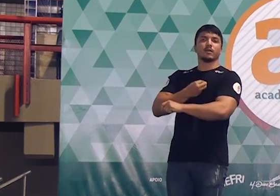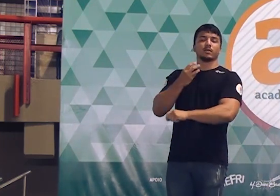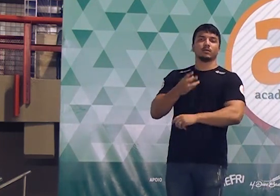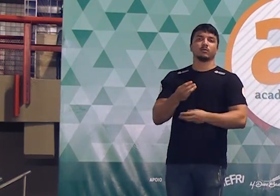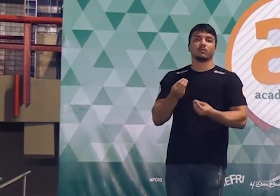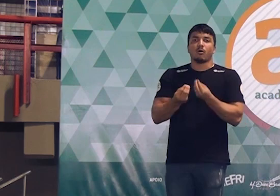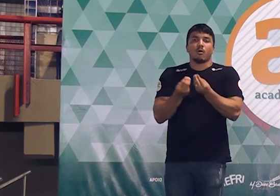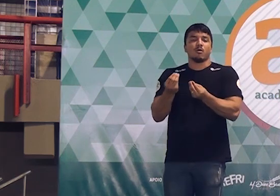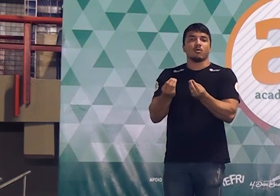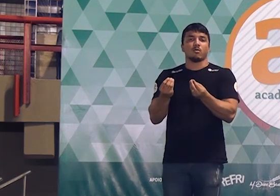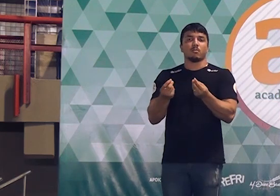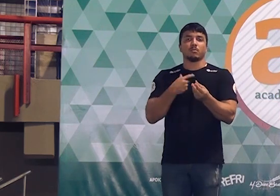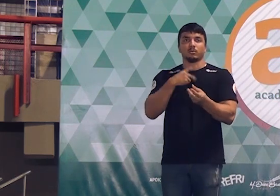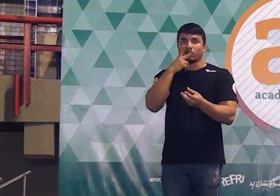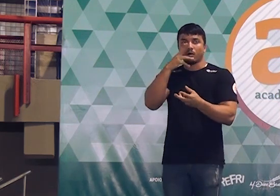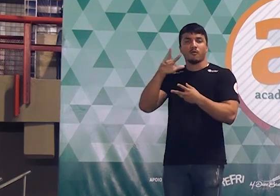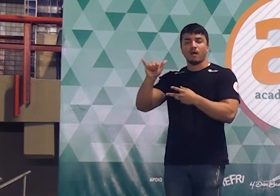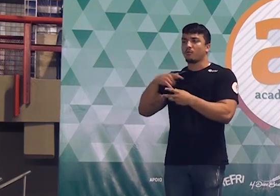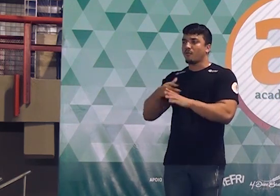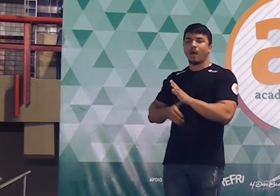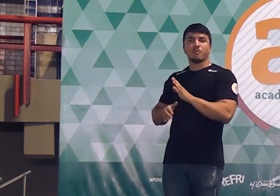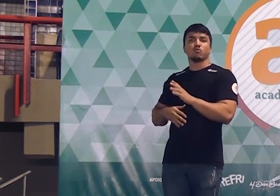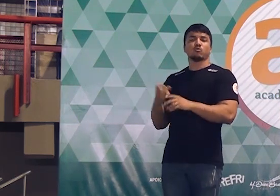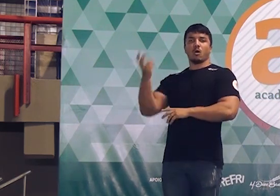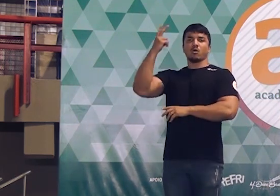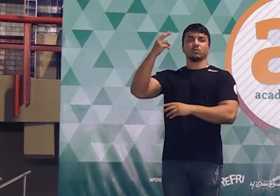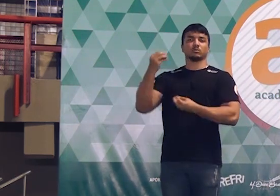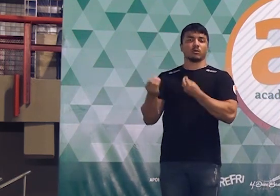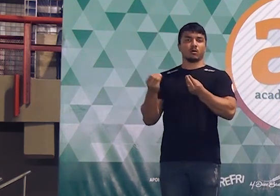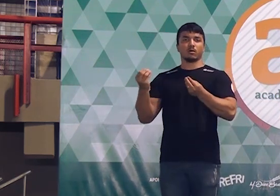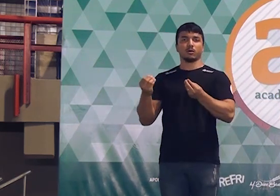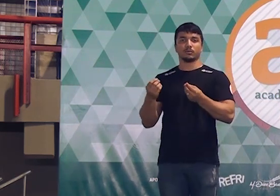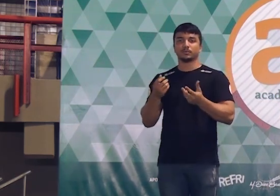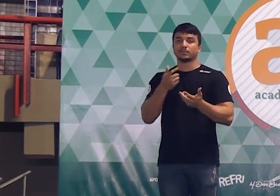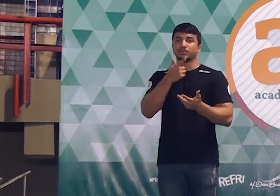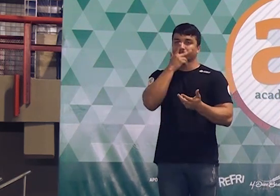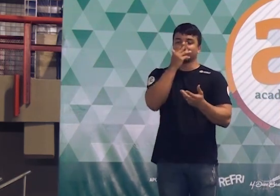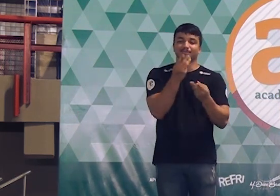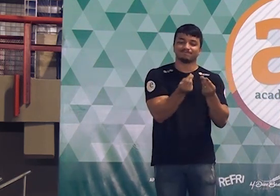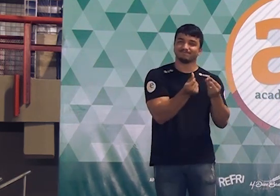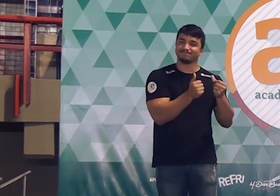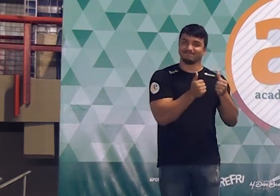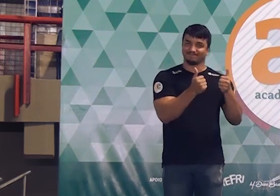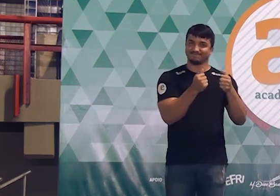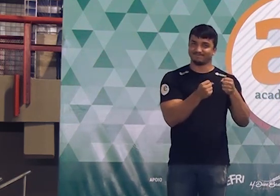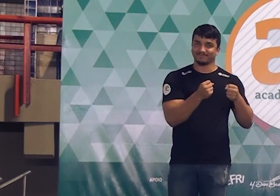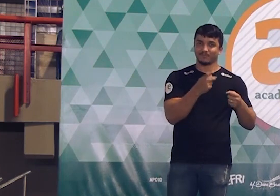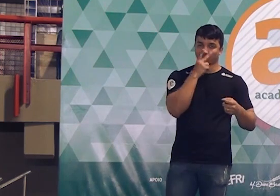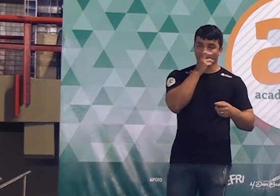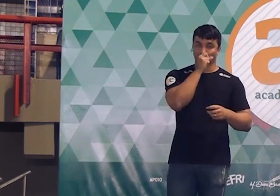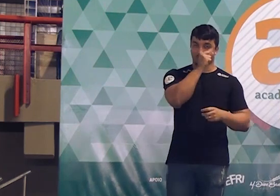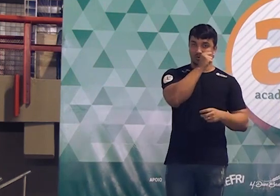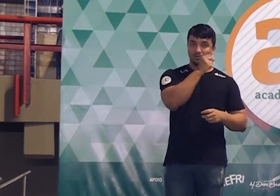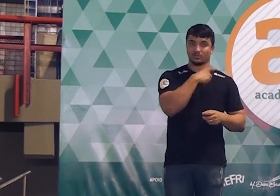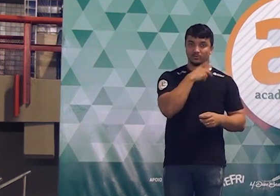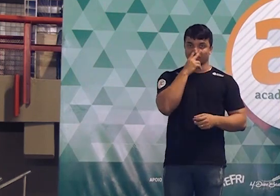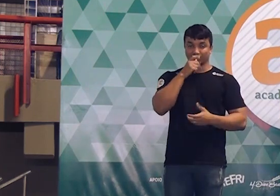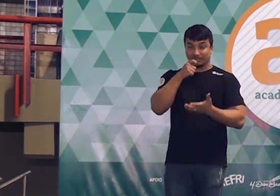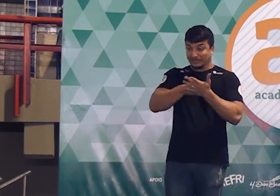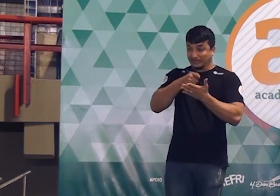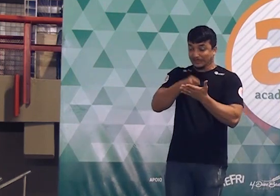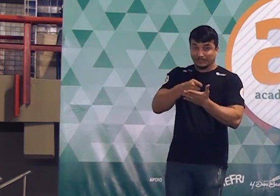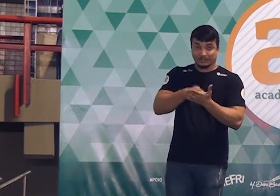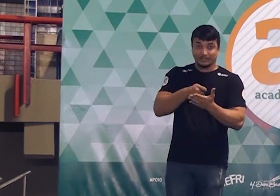vida? Vão ser 2 vagabundos. Né? Pai e mãe é aquela coisa, né? Pedagogia do oprimido,